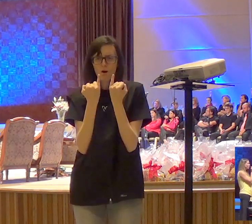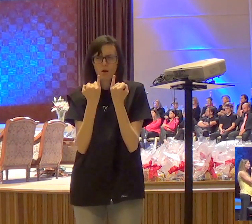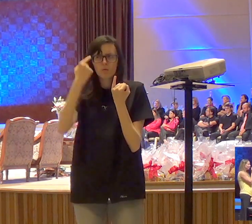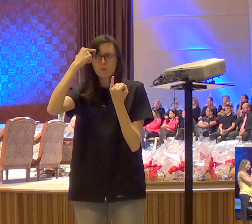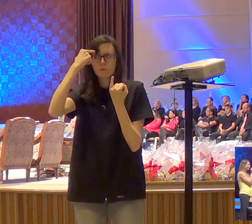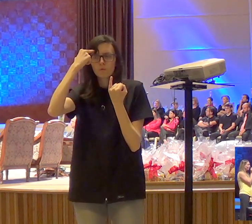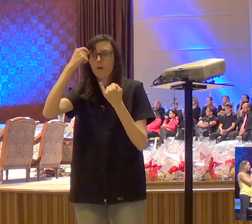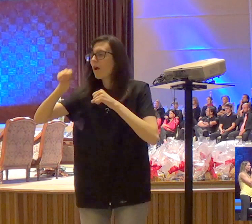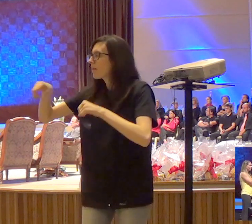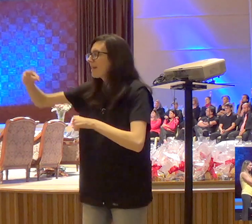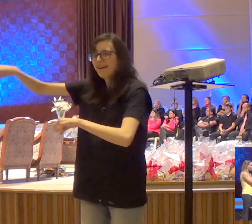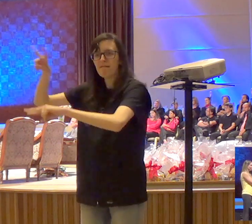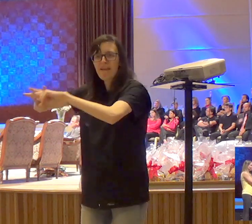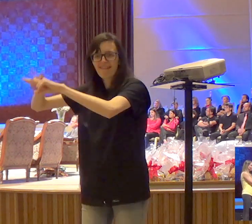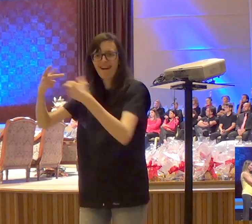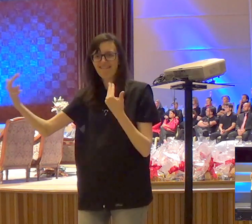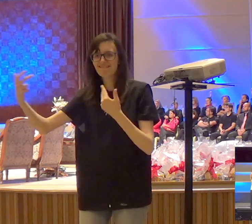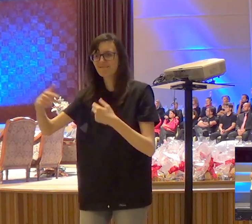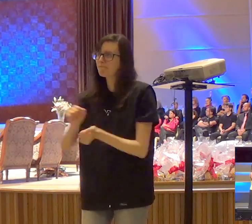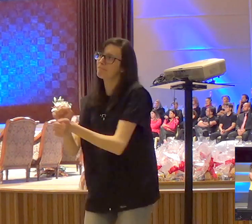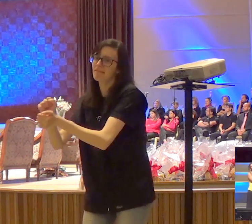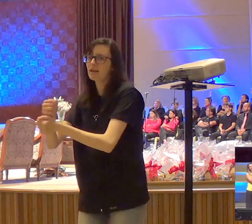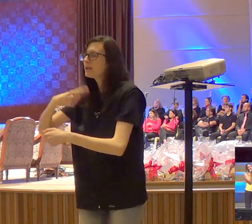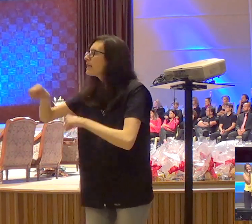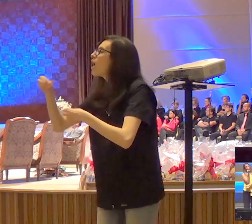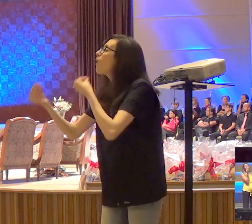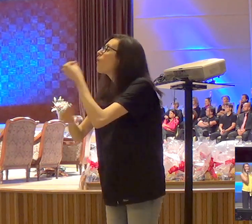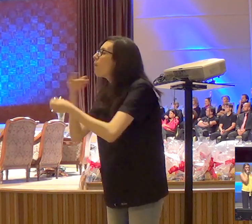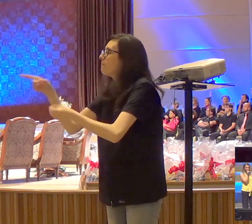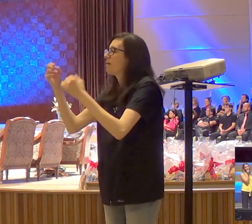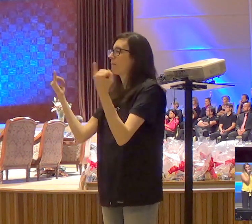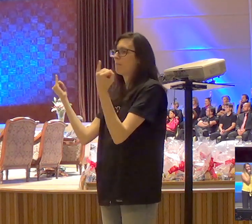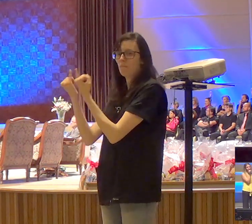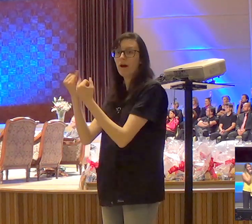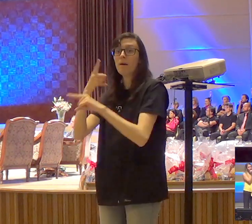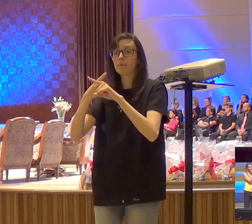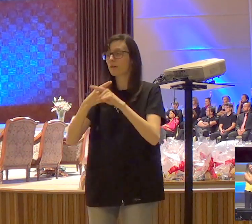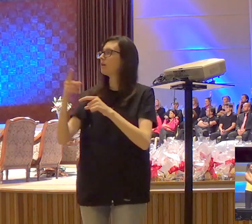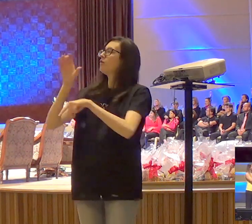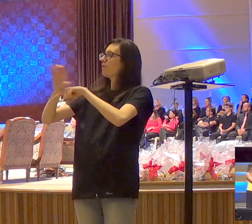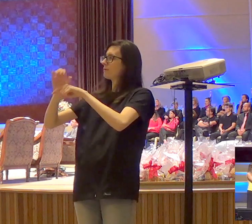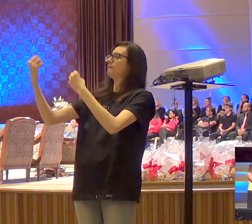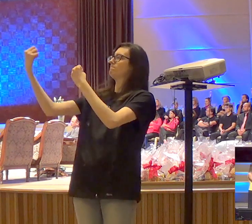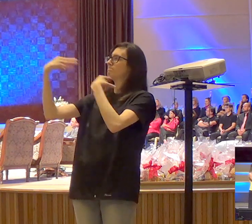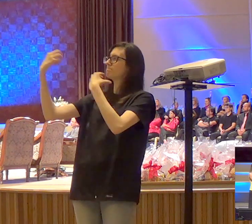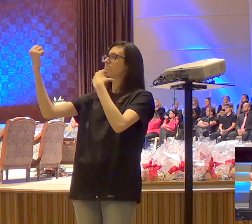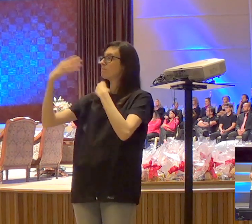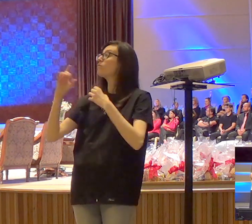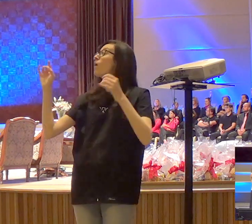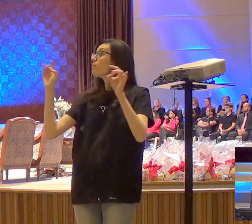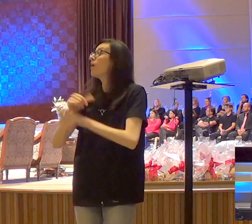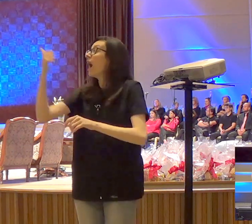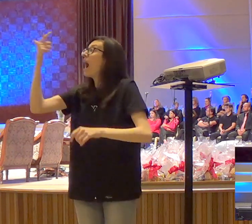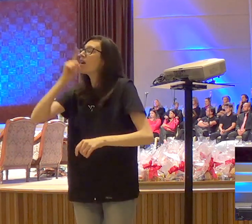When he got out of prison with the help of Defy Ventures, quando ele saiu da prisão com a ajuda da Defy Ventures, he started his own